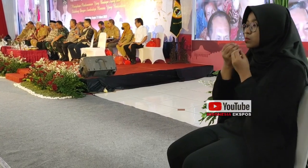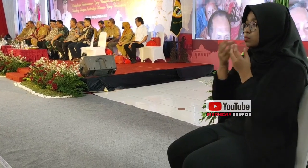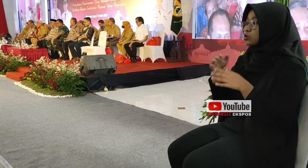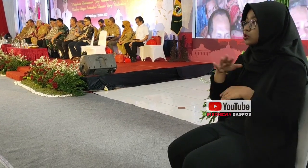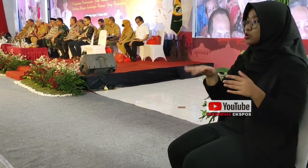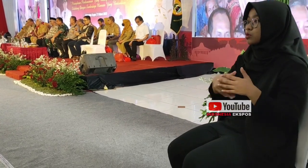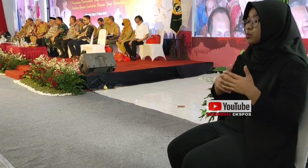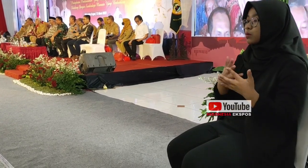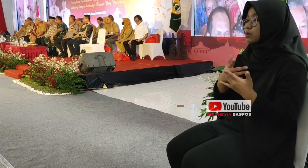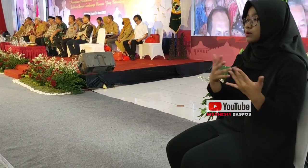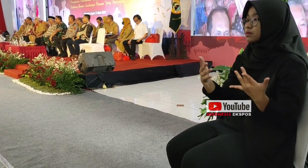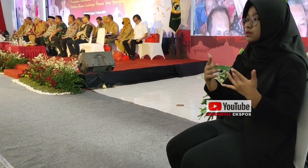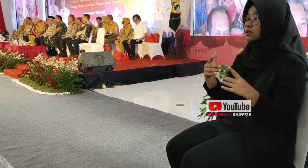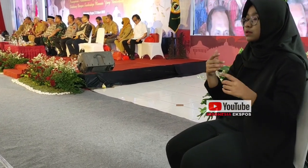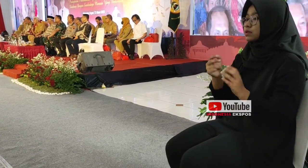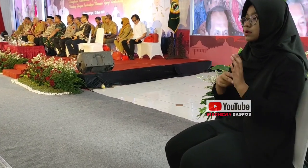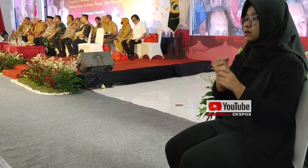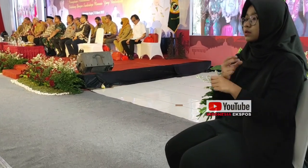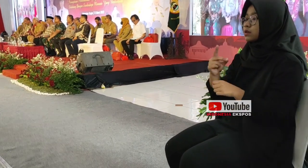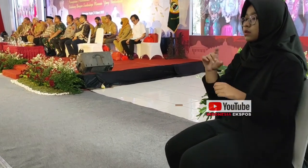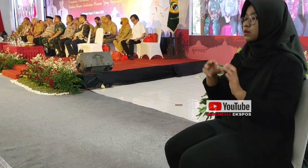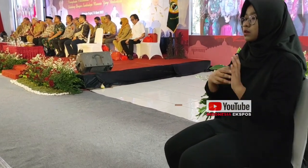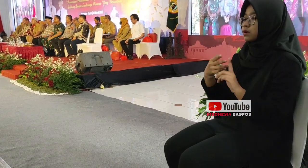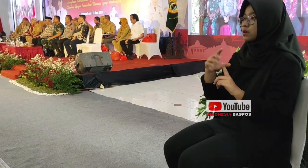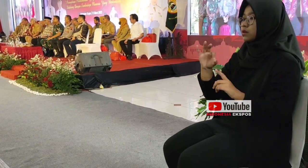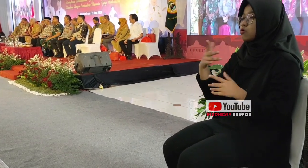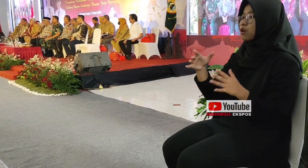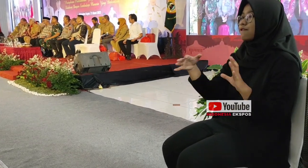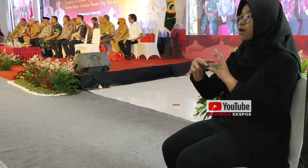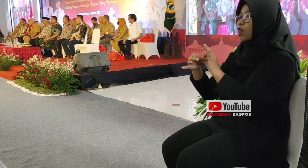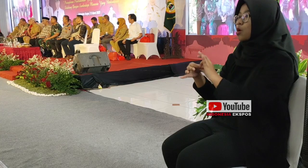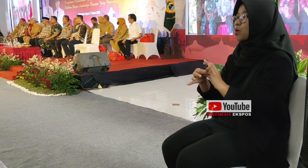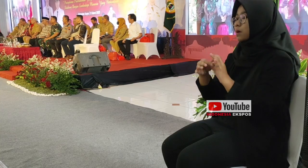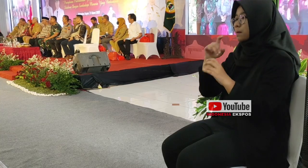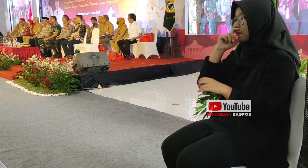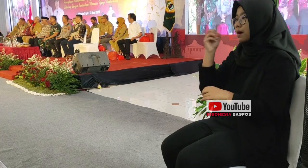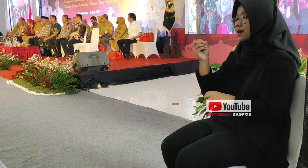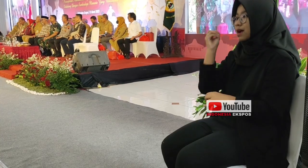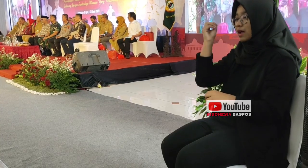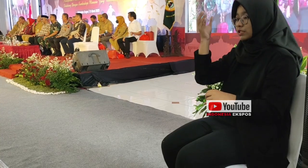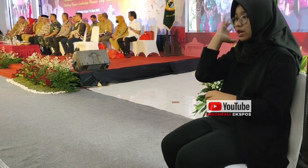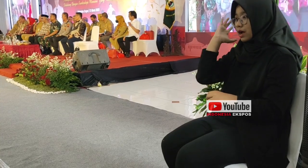sini, semua warga Ngerombo sudah menjadi followernya Pak Ganjar.